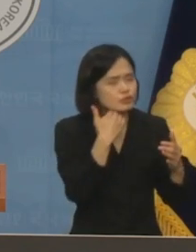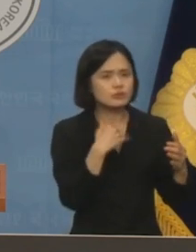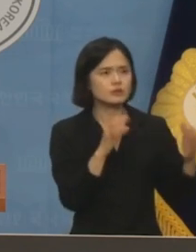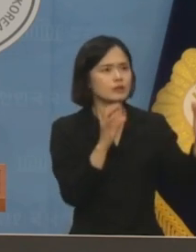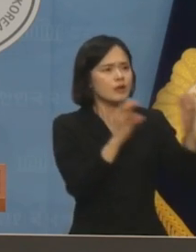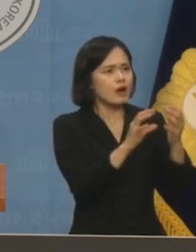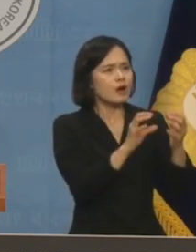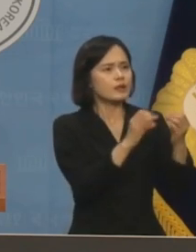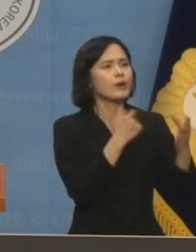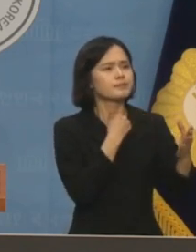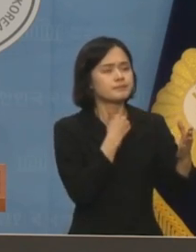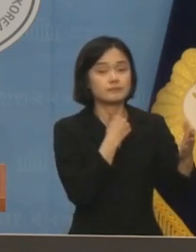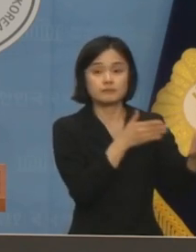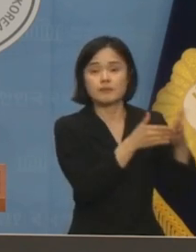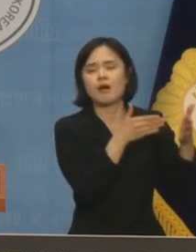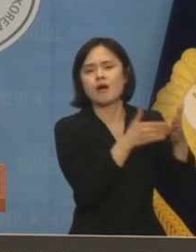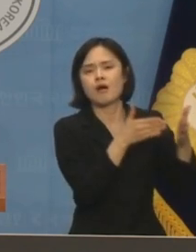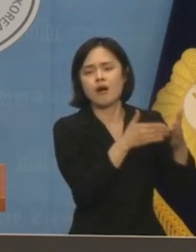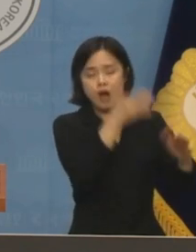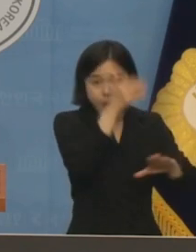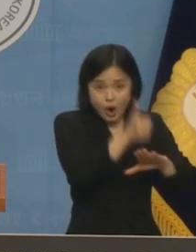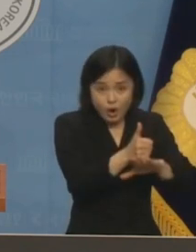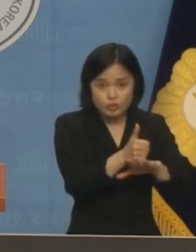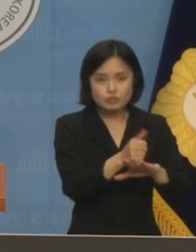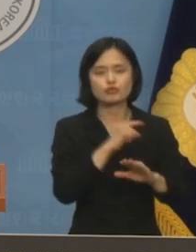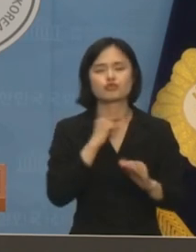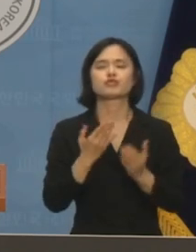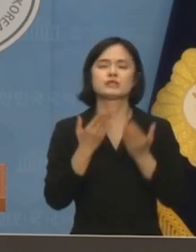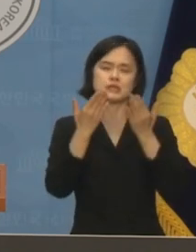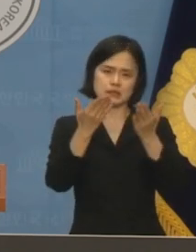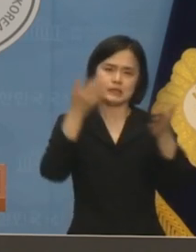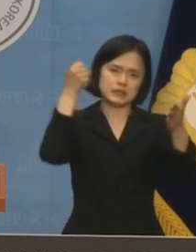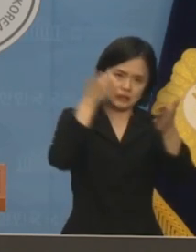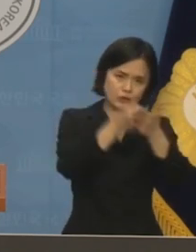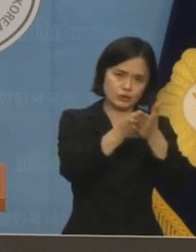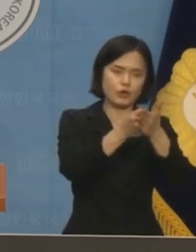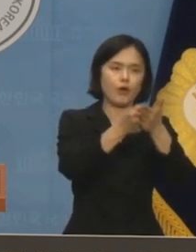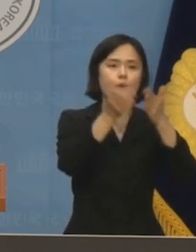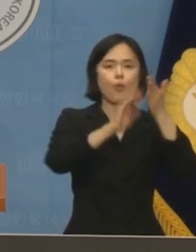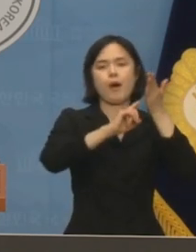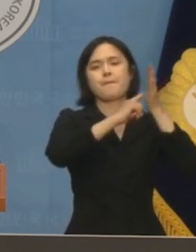만다. 우리는 이처럼 국가안보와 군기관